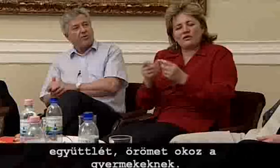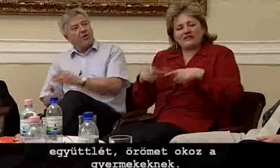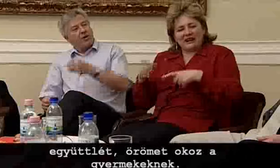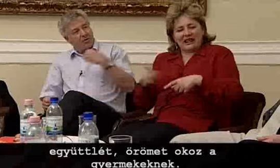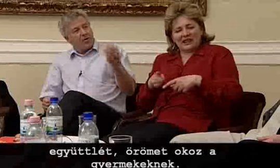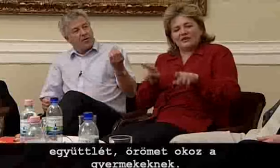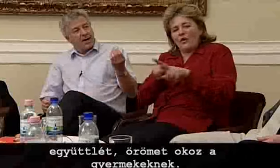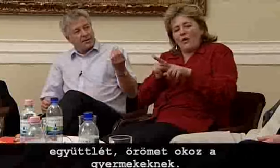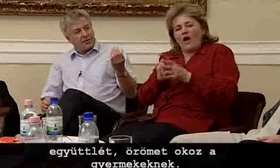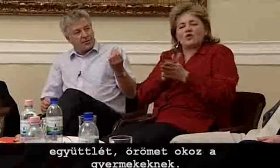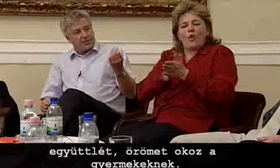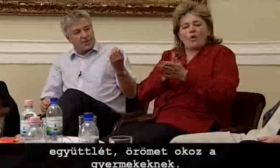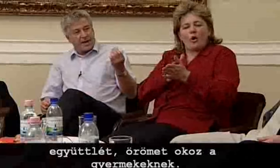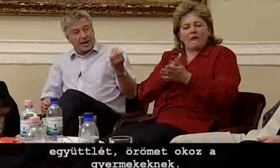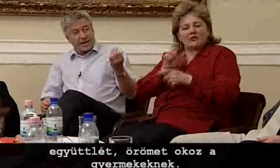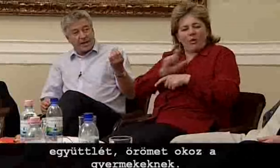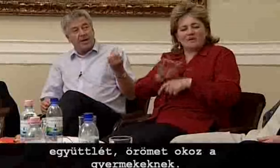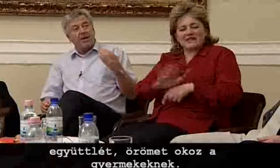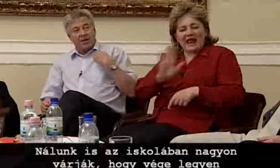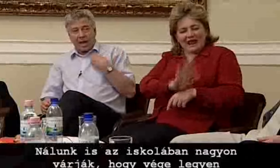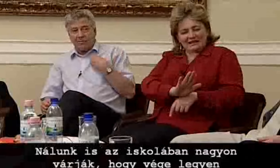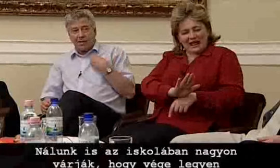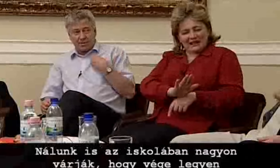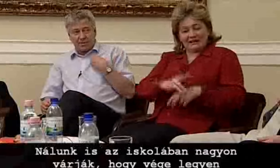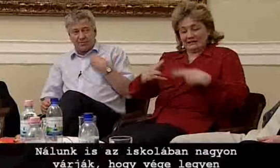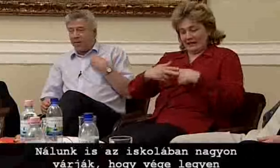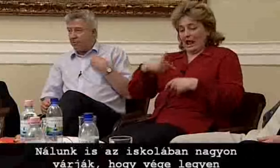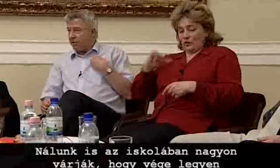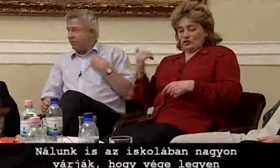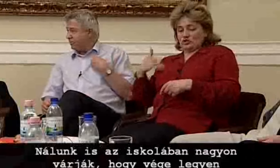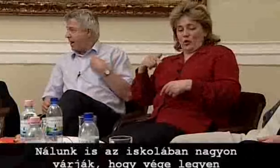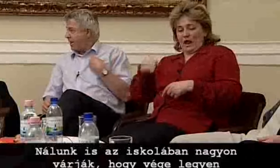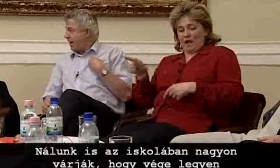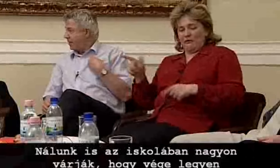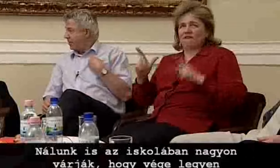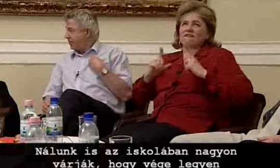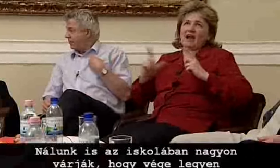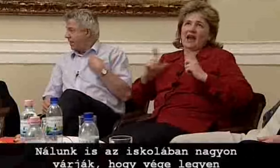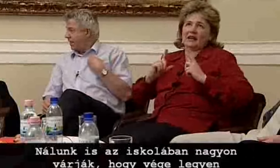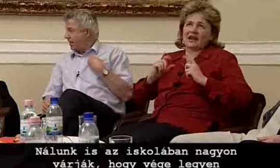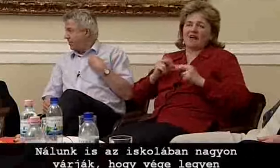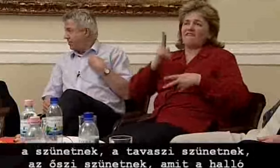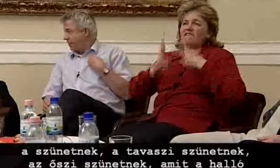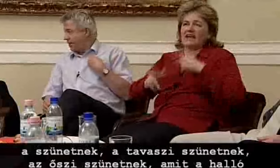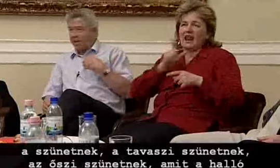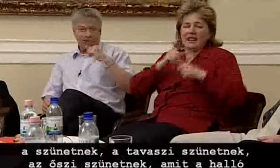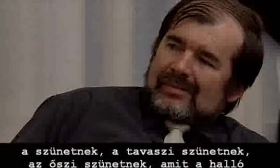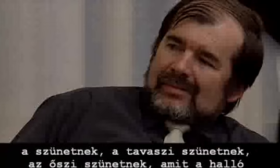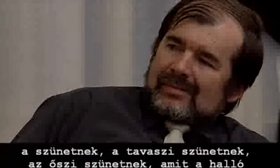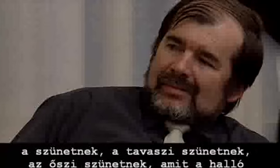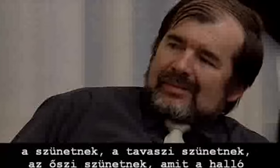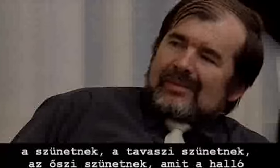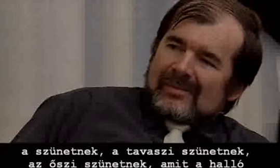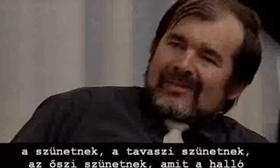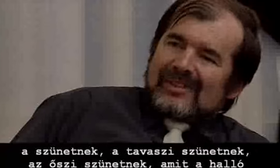az olyan örömet okoz a gyereknek, nálunk is az iskolában nagyon várják, hogy vége legyen a szünetnek, a